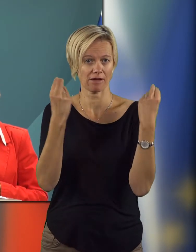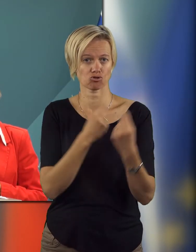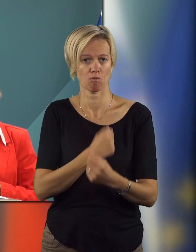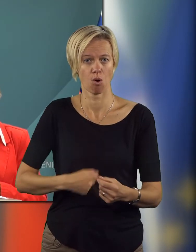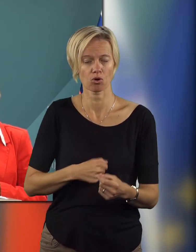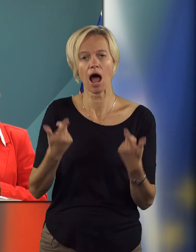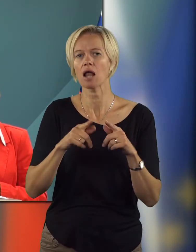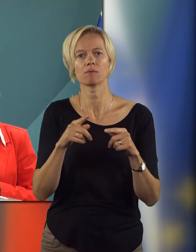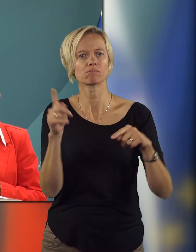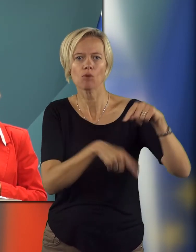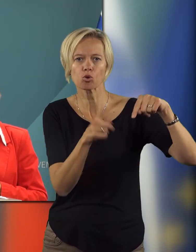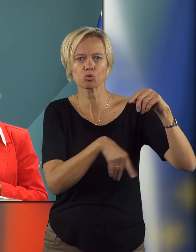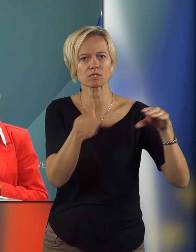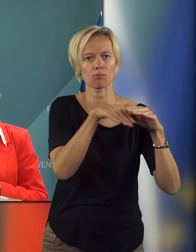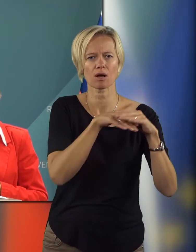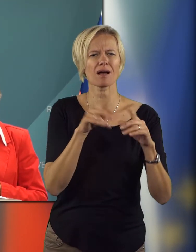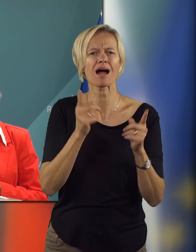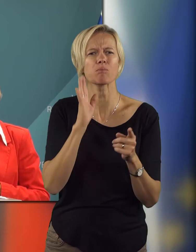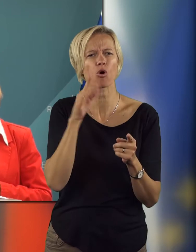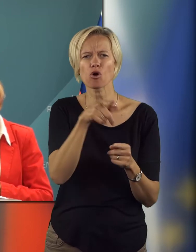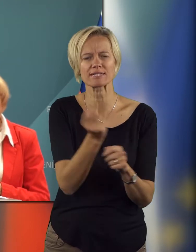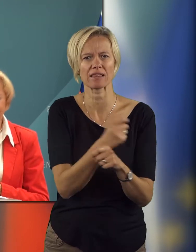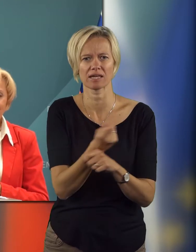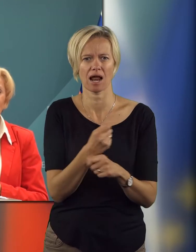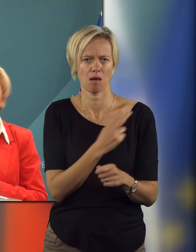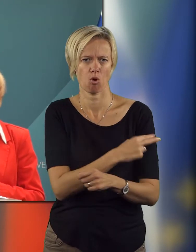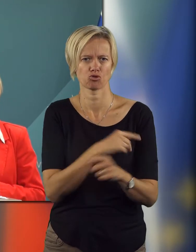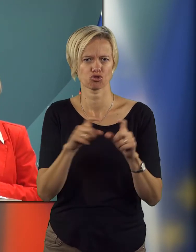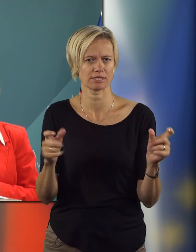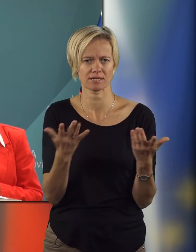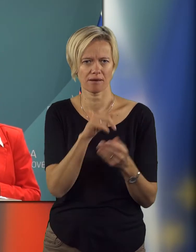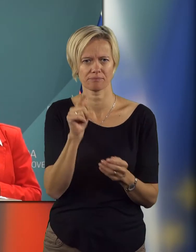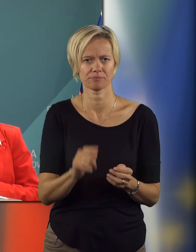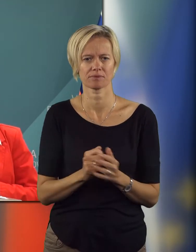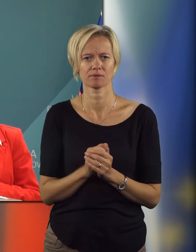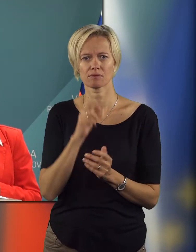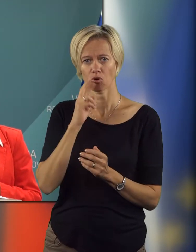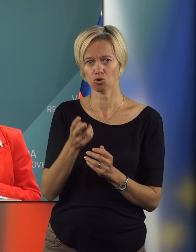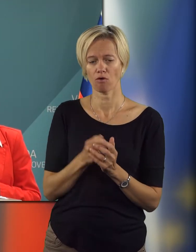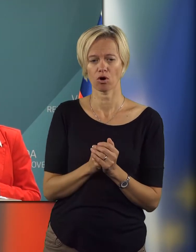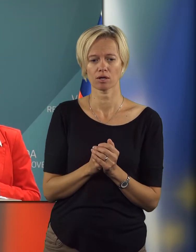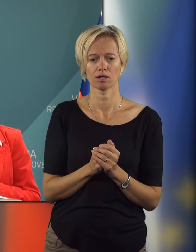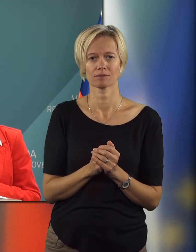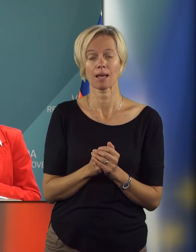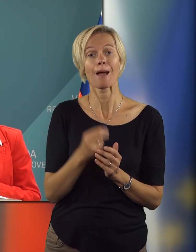jih, ali da odpustijo zaposlene, ali kaj bi lahko sanirale to? Glejte,